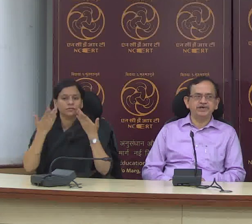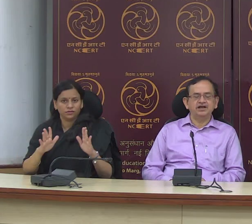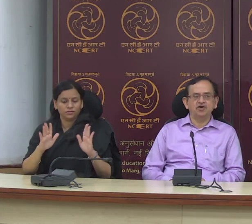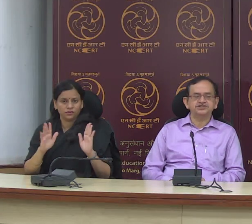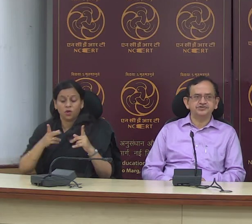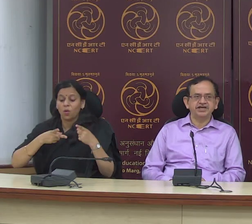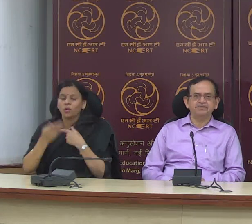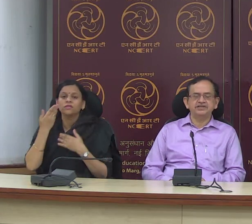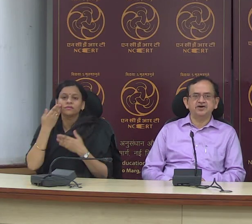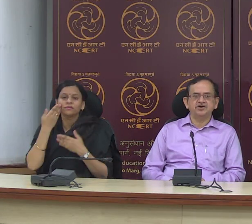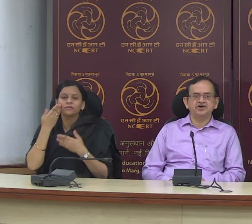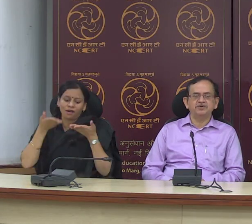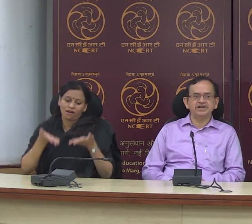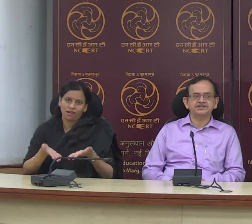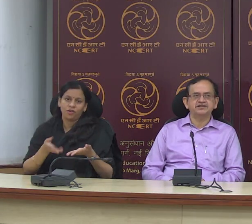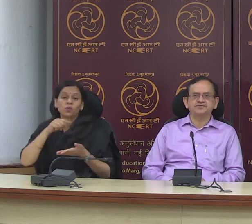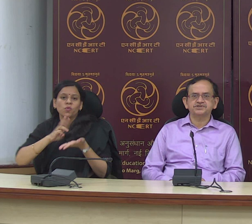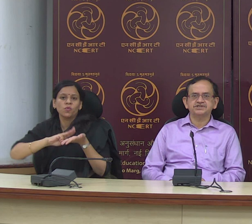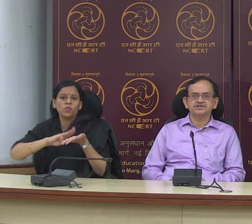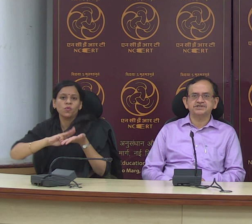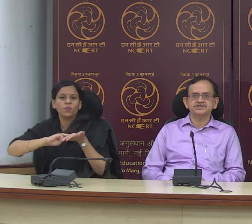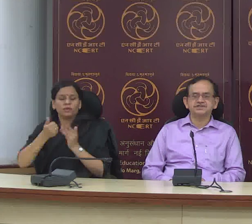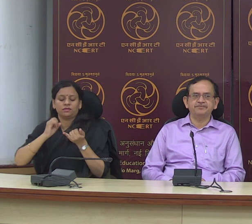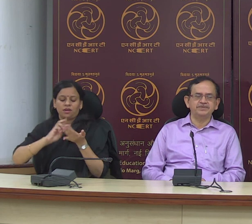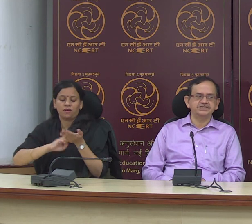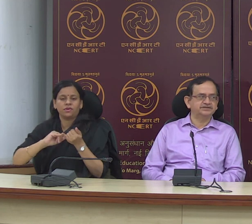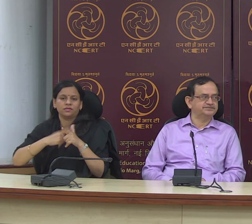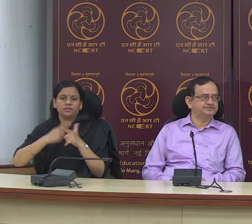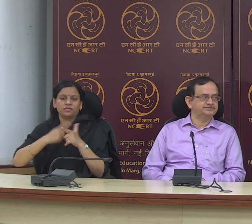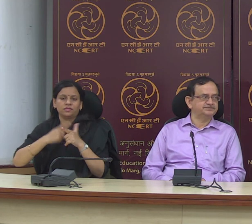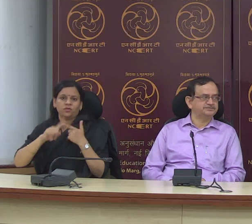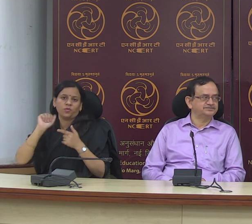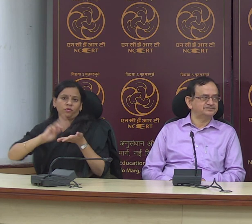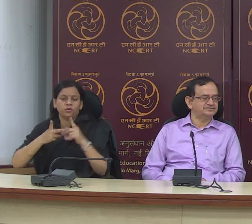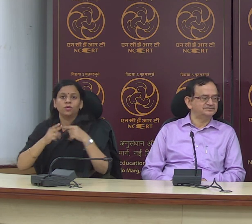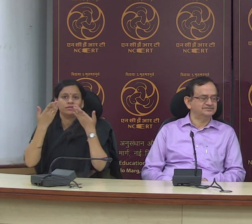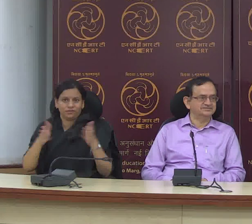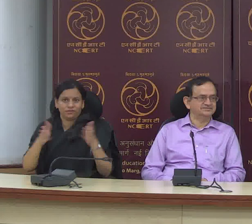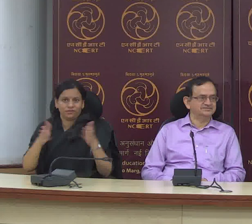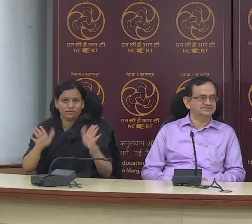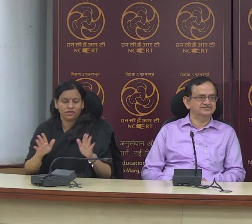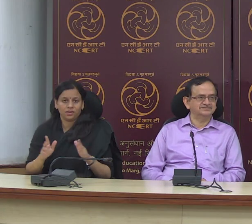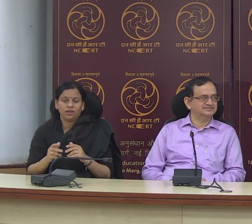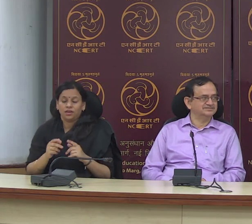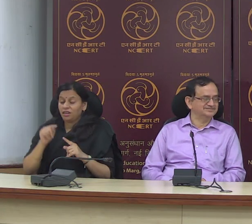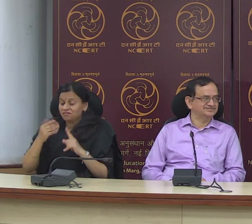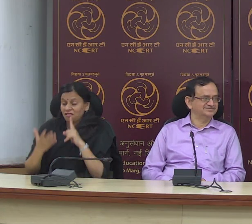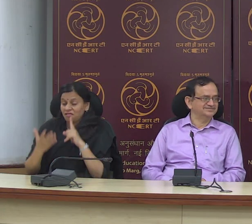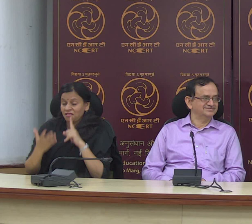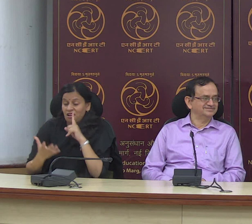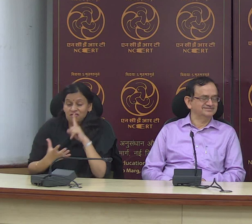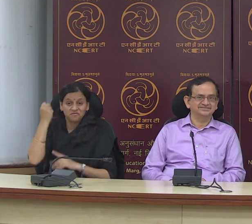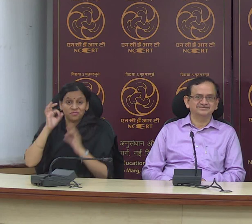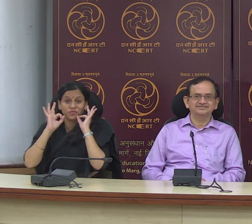been launched today by the Honorable Minister of Social Justice and Empowerment. बिल्कुल, ये मील का पत्थर है दिन जब